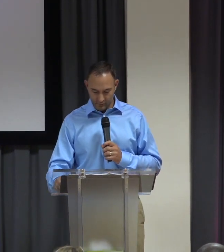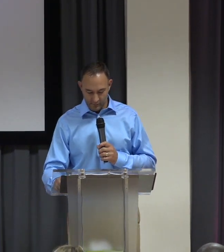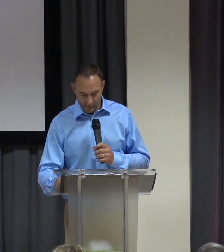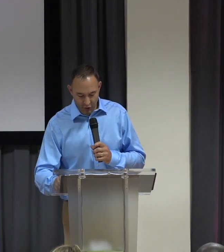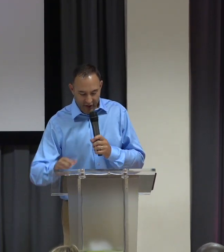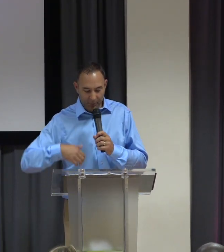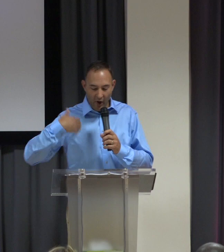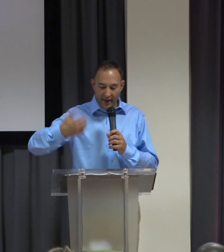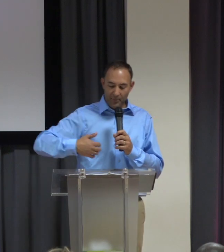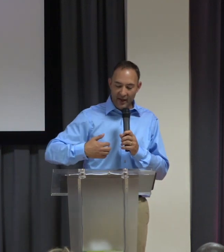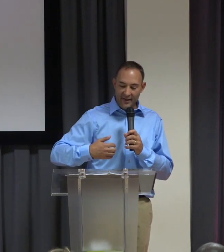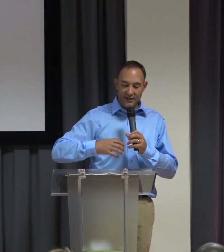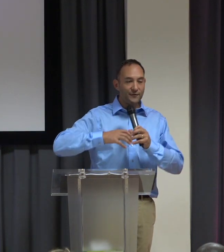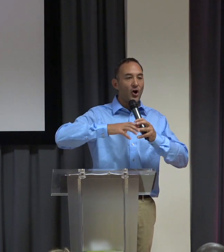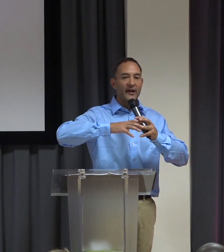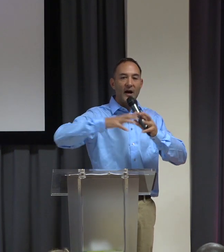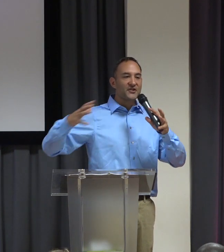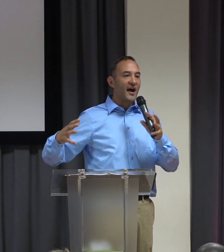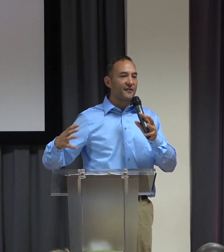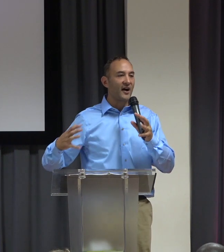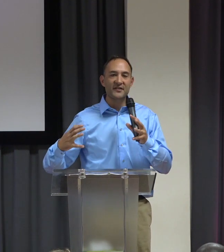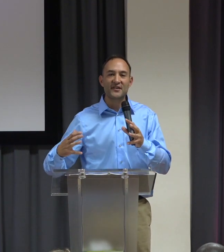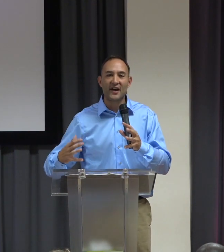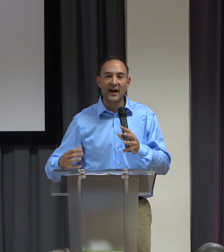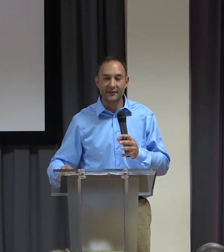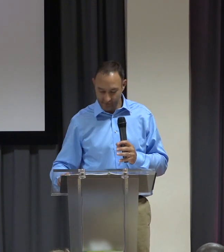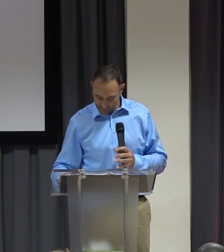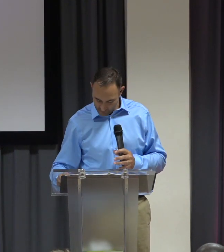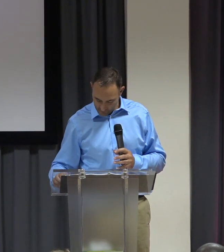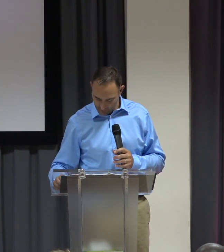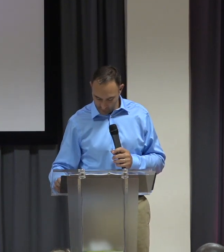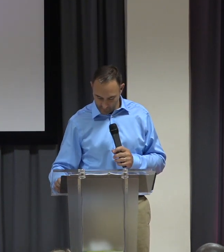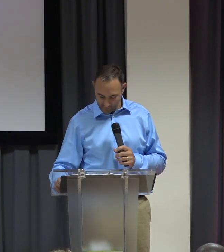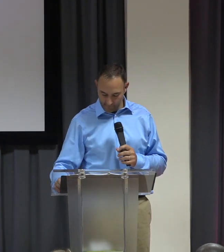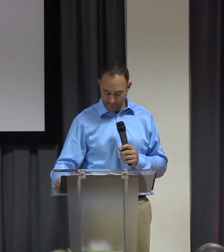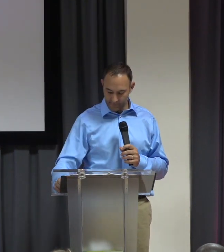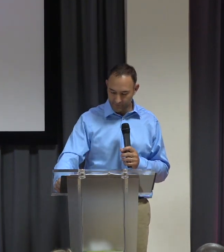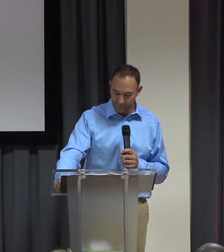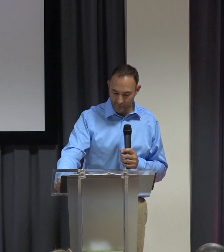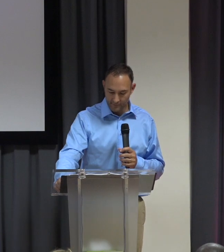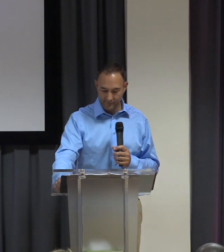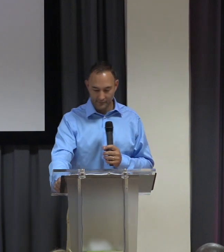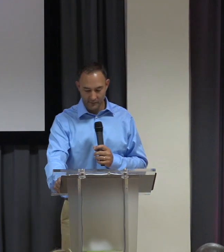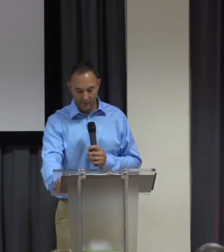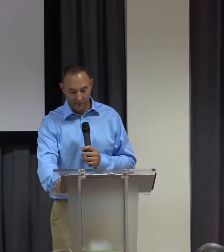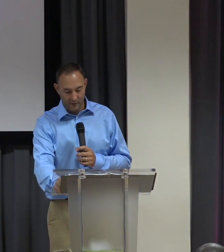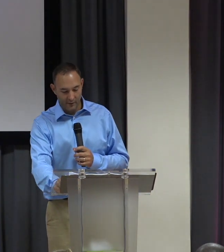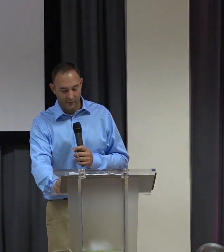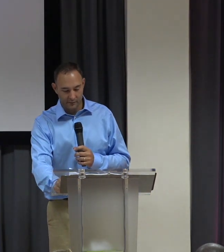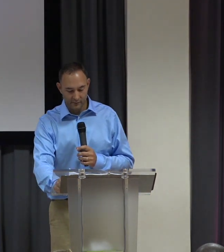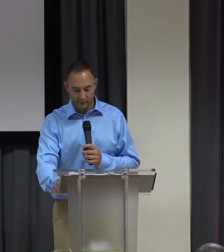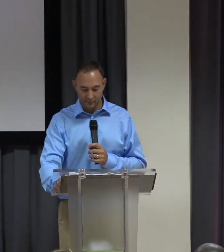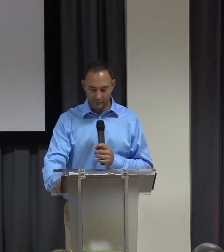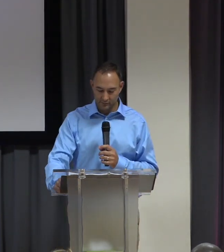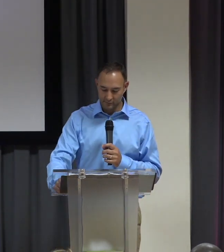ce matin. You keep running a play that's falling outside of God's design. Vous continuez de jouer des choses